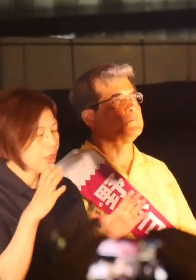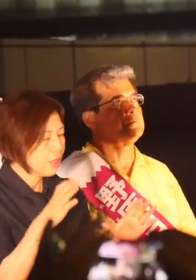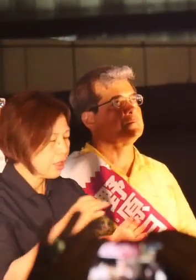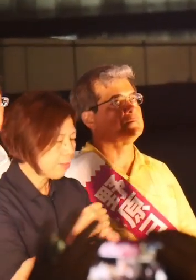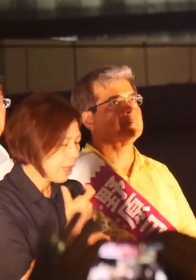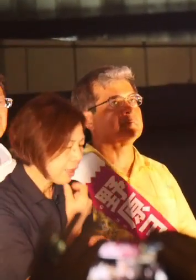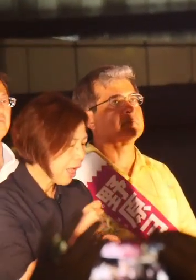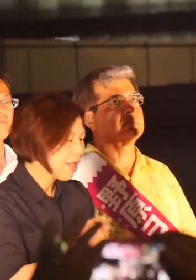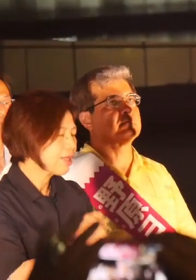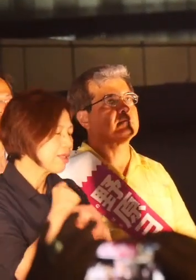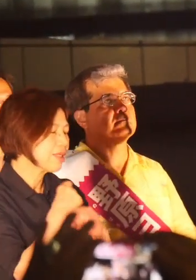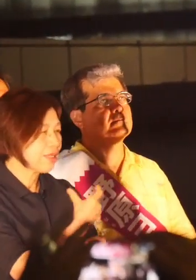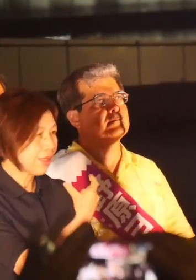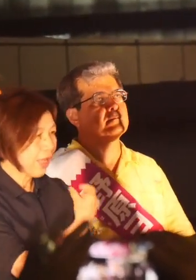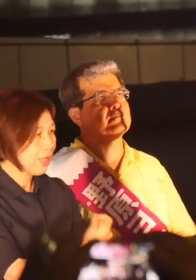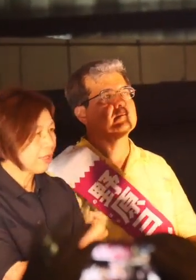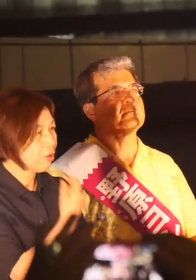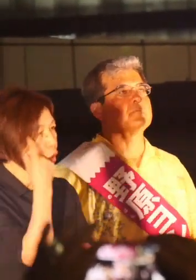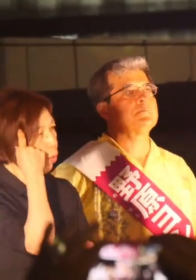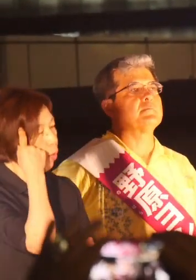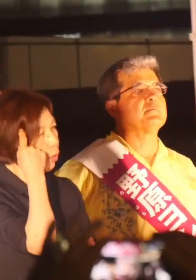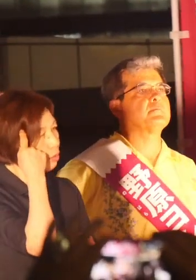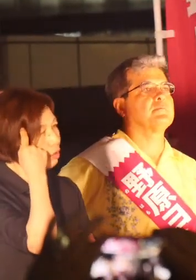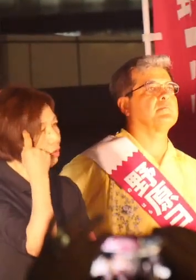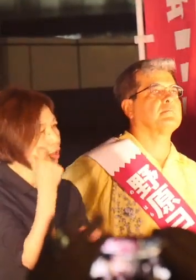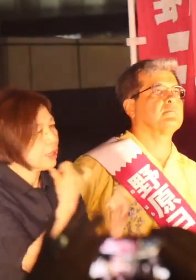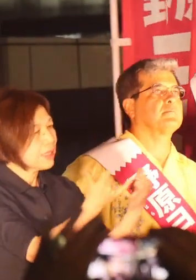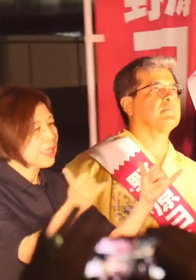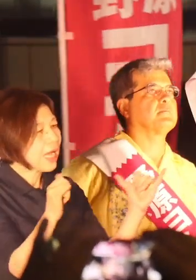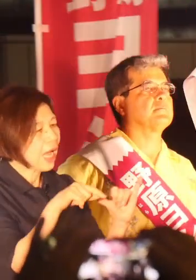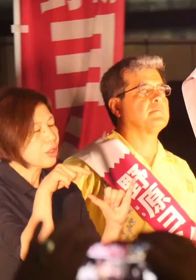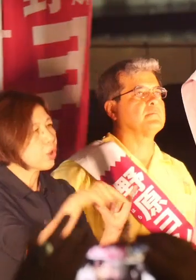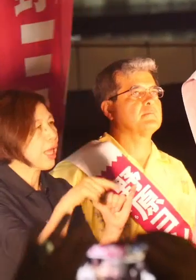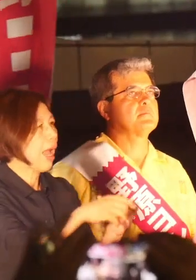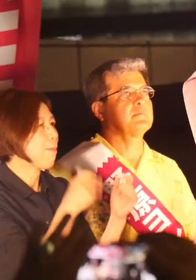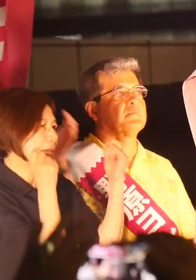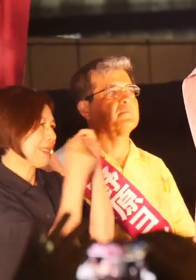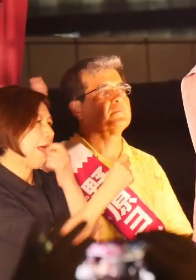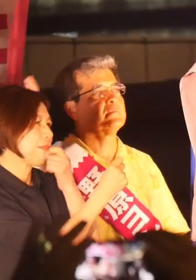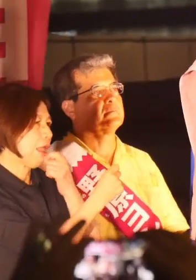たい、死にたい、そう思ってしまう世の中の方が間違ってんですよ。